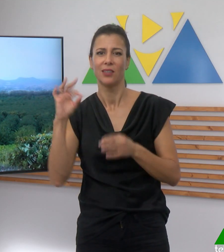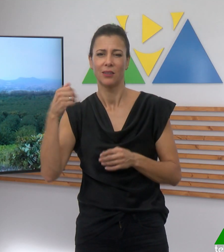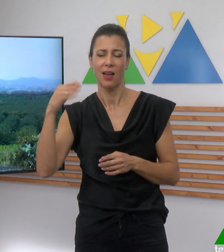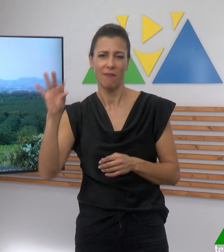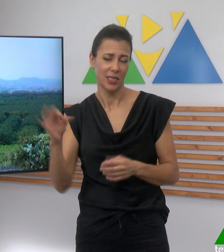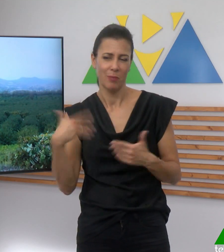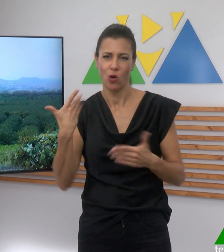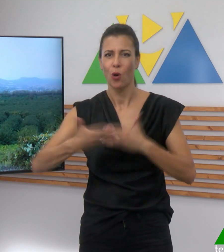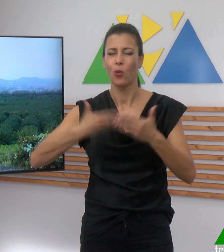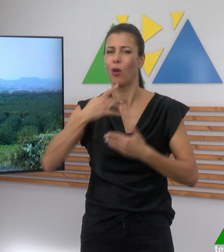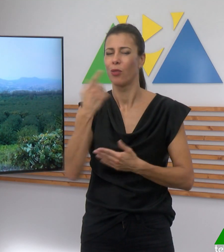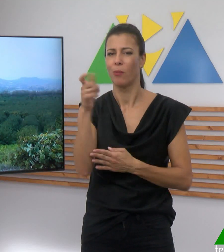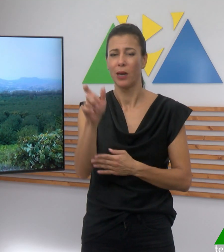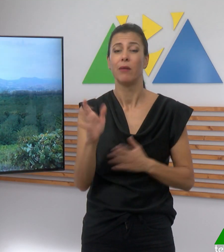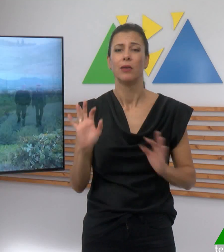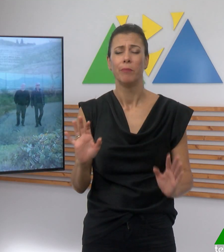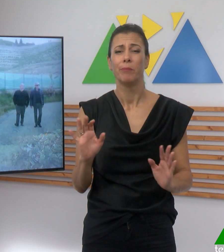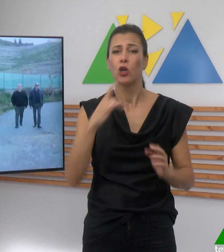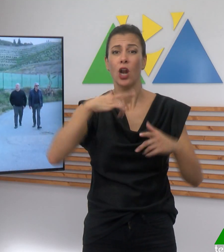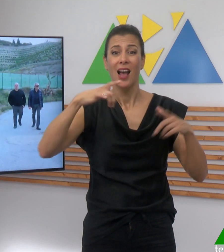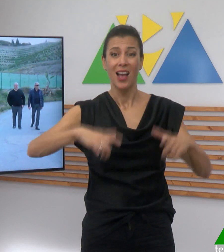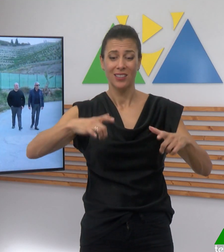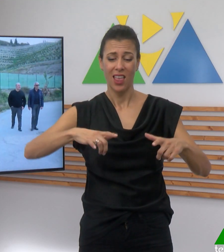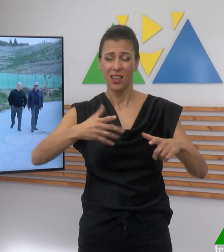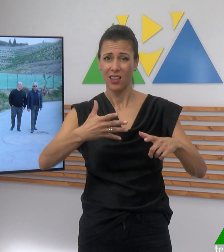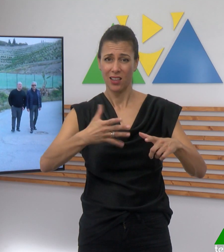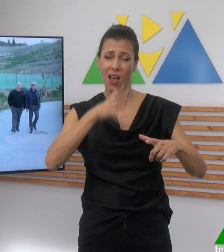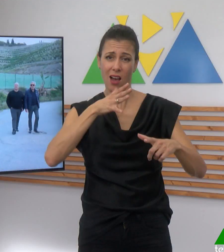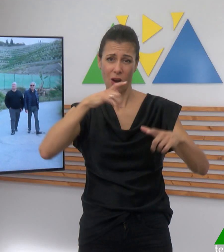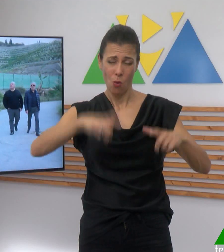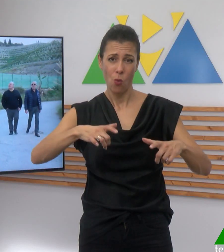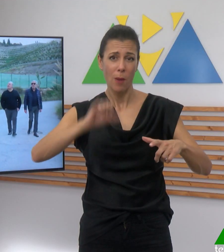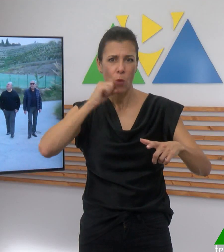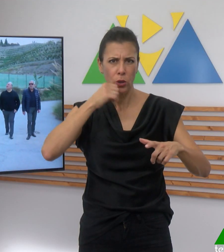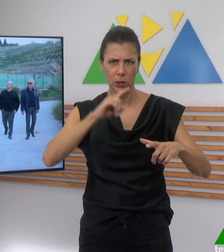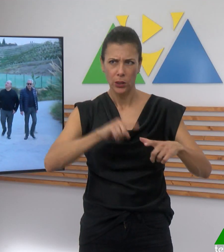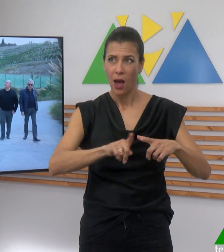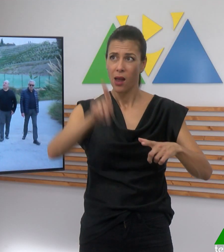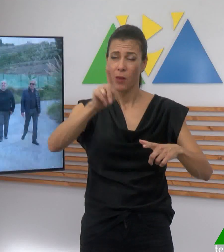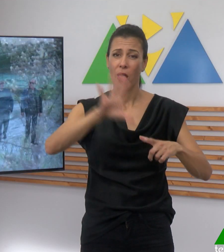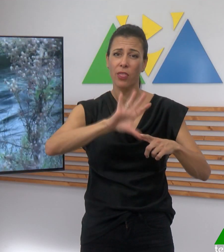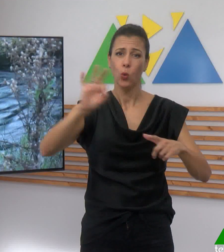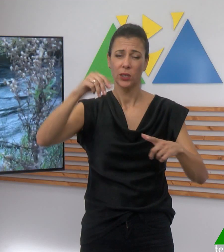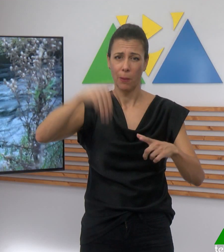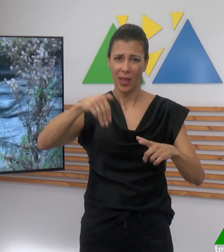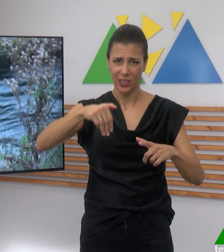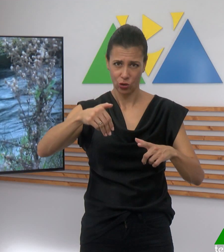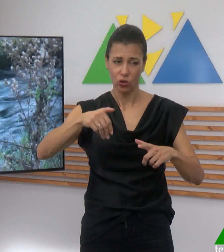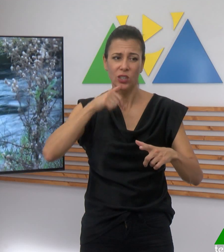tabla la ceia de motriz la tenemos ahí arriba es decir que está a 50 Met de altura est la sequia secundaria la que tenemos